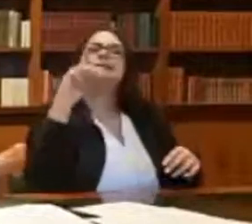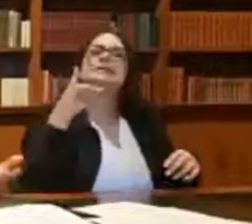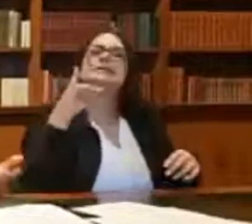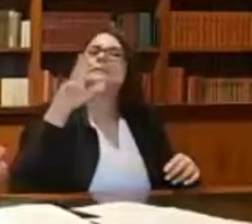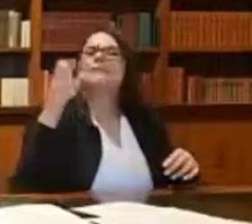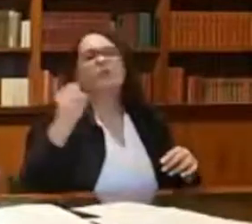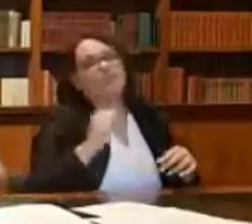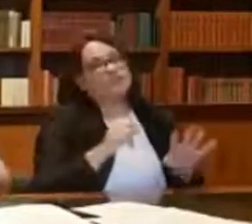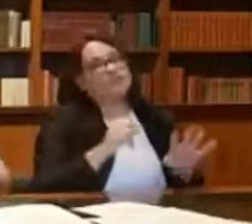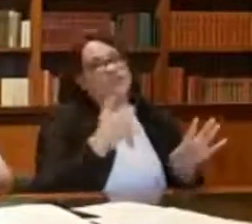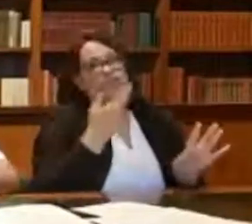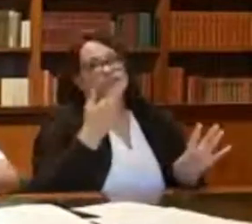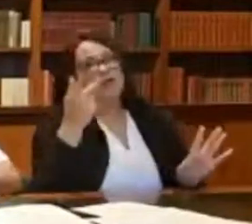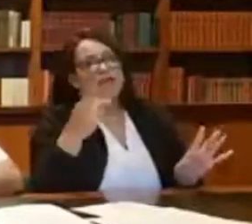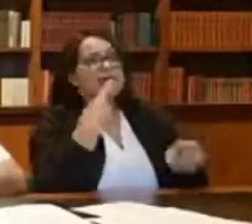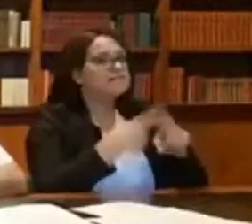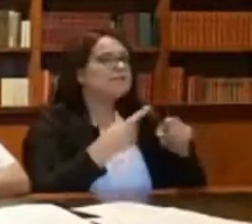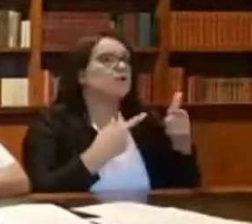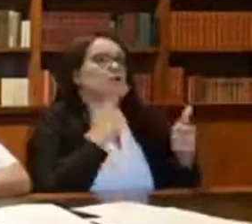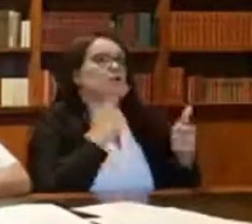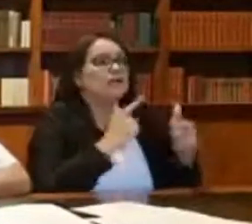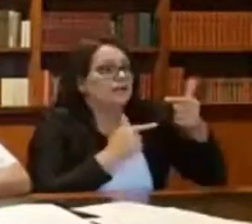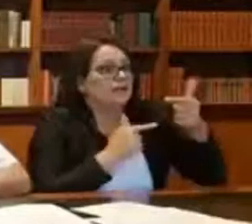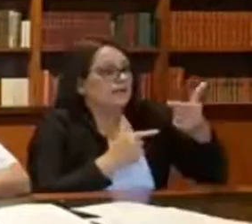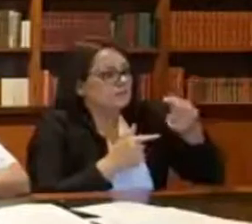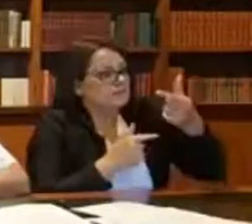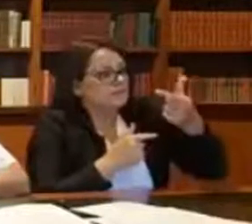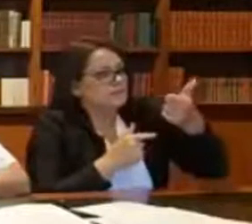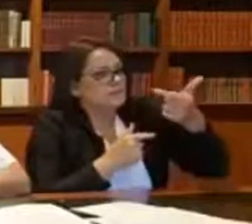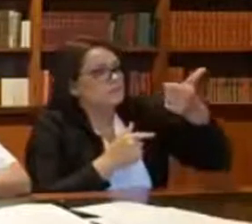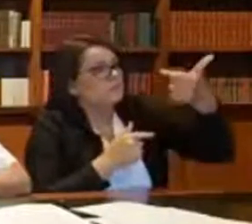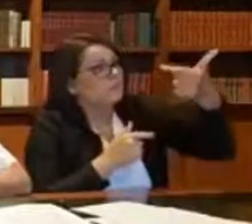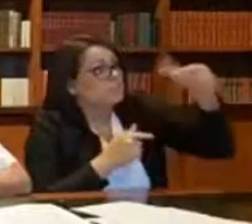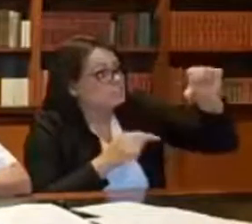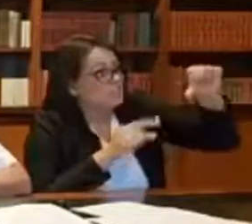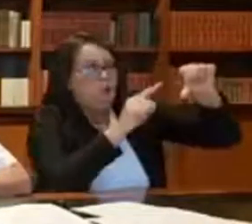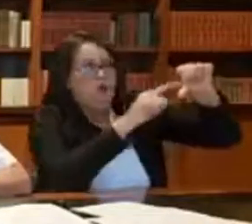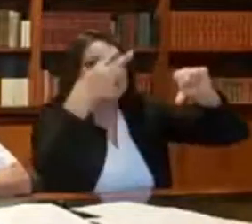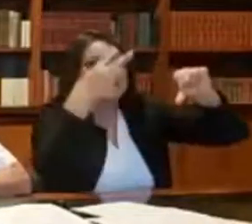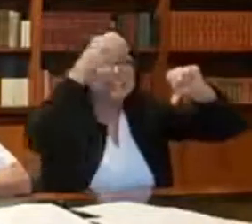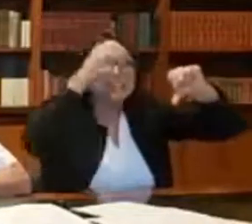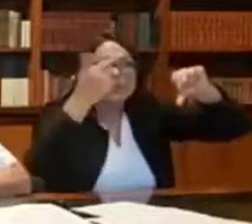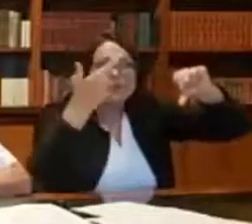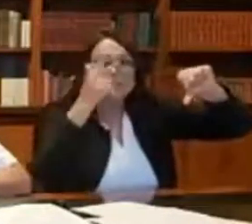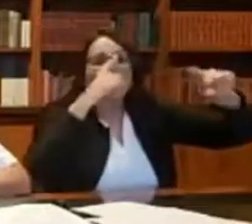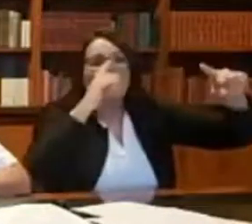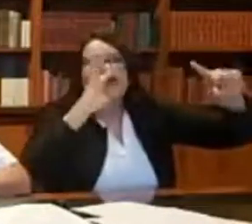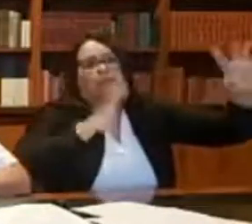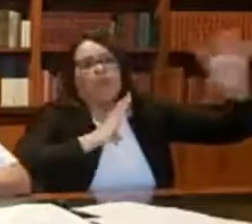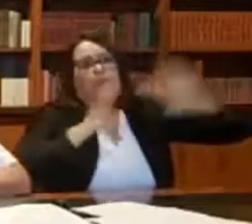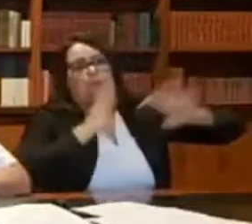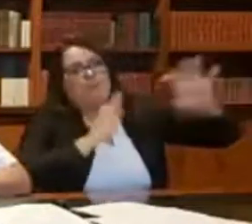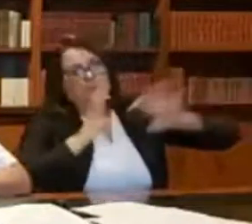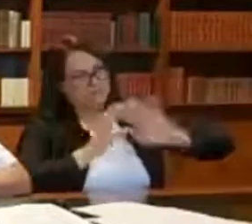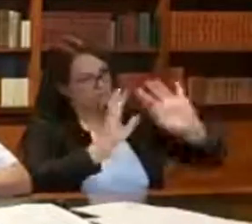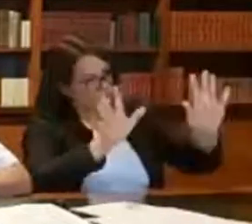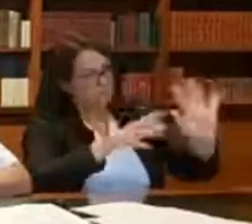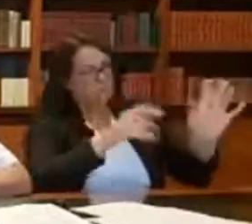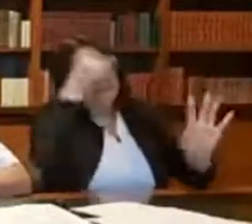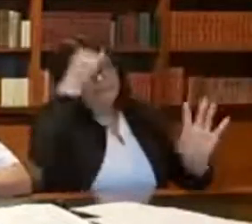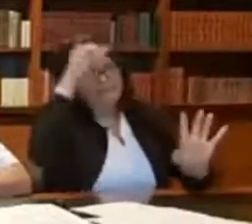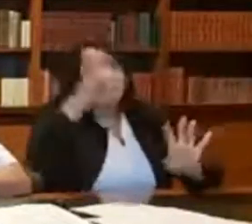vamos criticar a gente. E para o mês seguinte, teremos no mínimo mais 40 milhões de